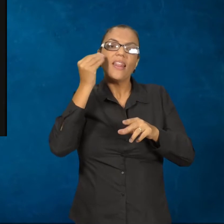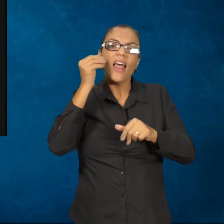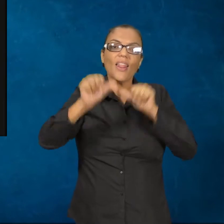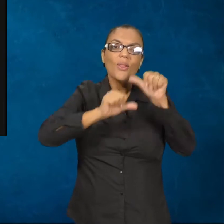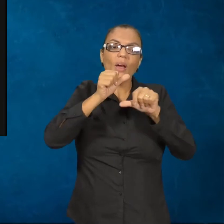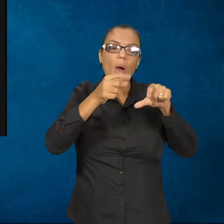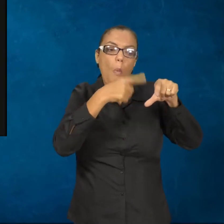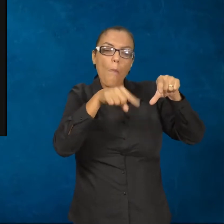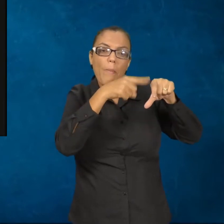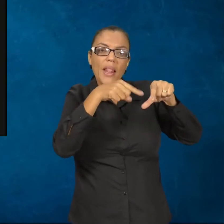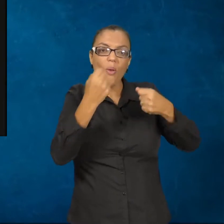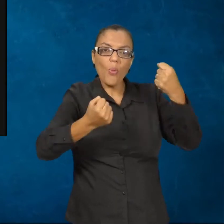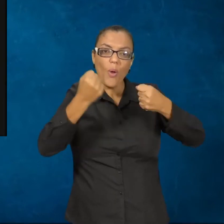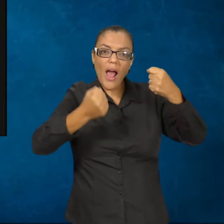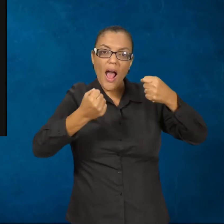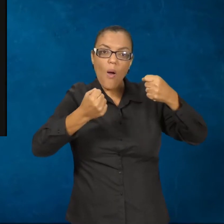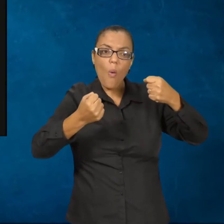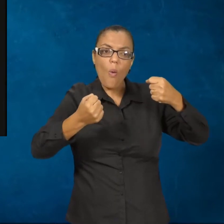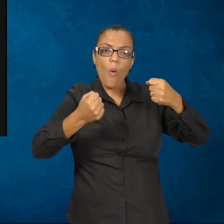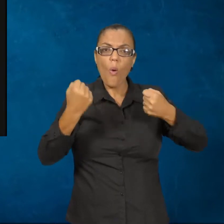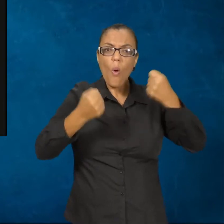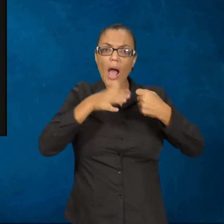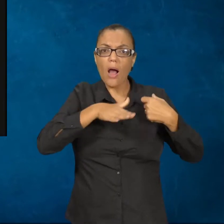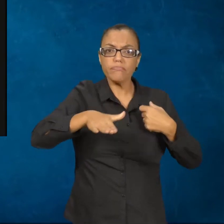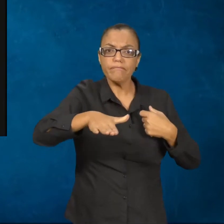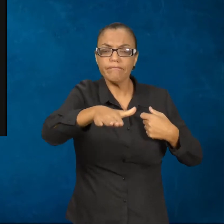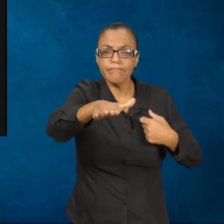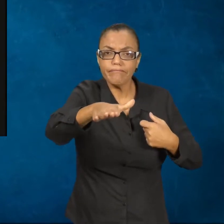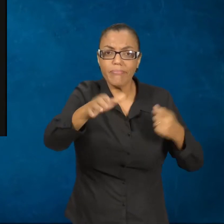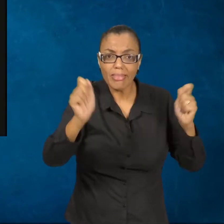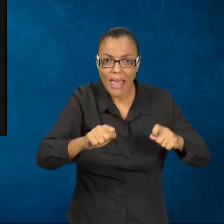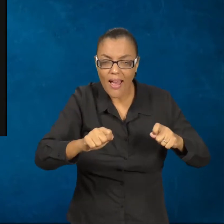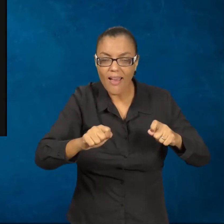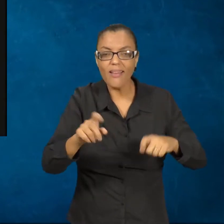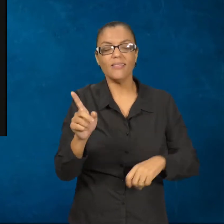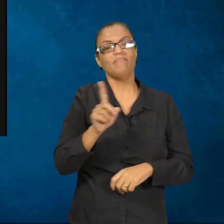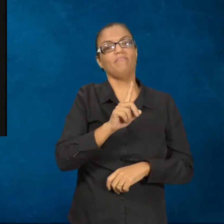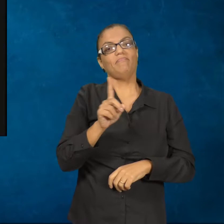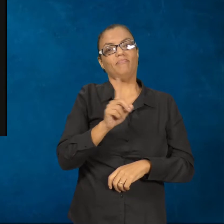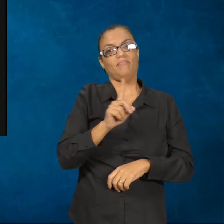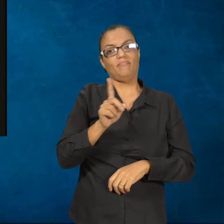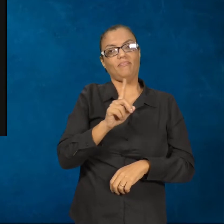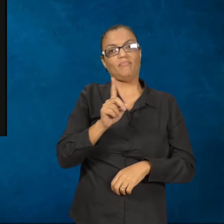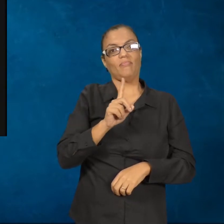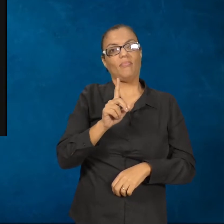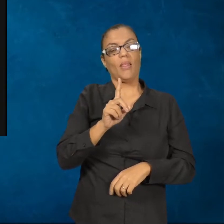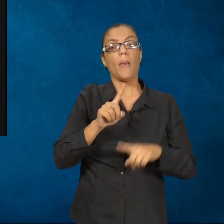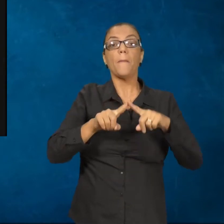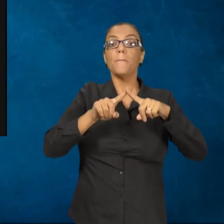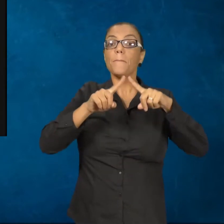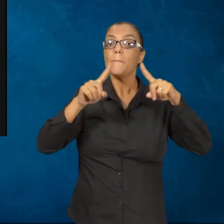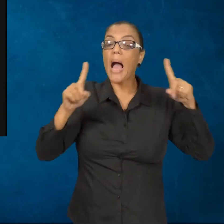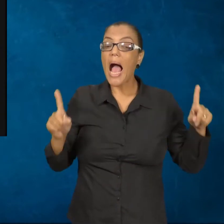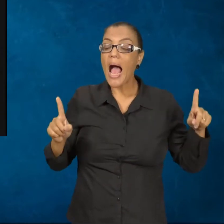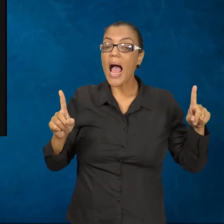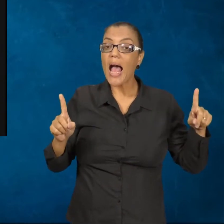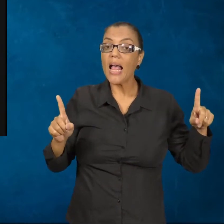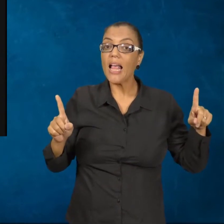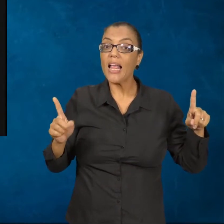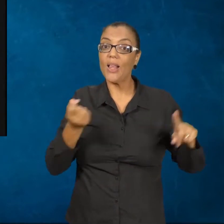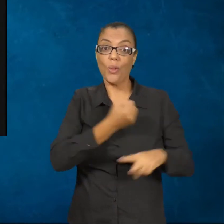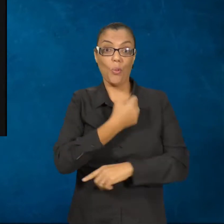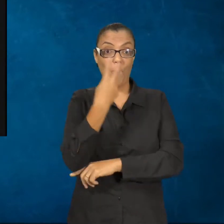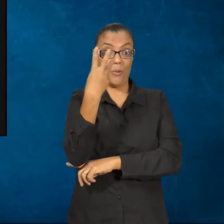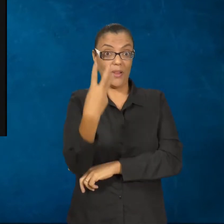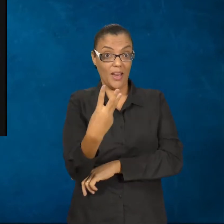tentar trocar as velas do motor com o motor funcionando. Mas tem uma vantagem. Isso daqui equivale a um HD. Ou